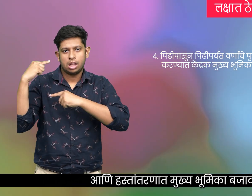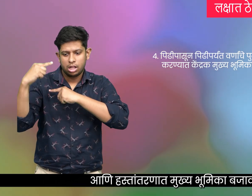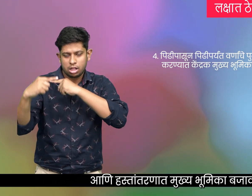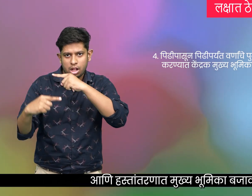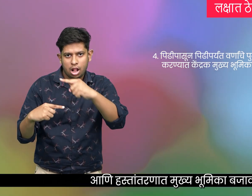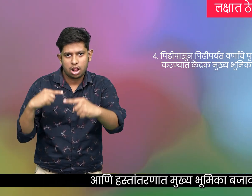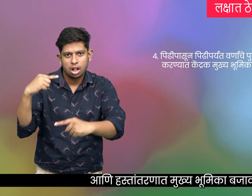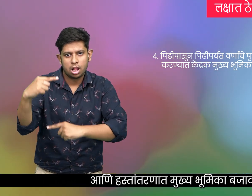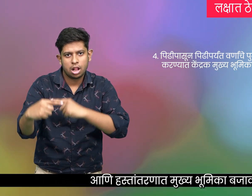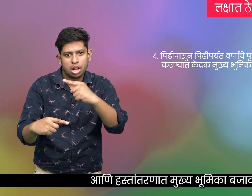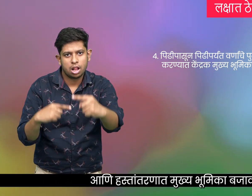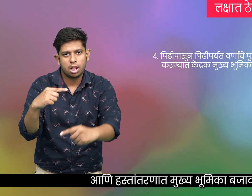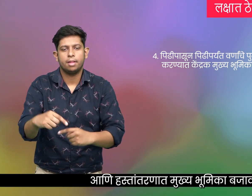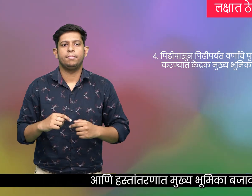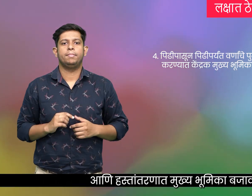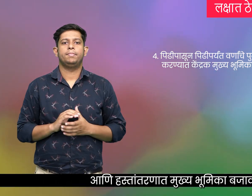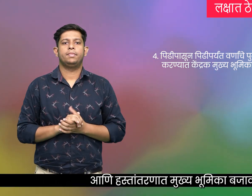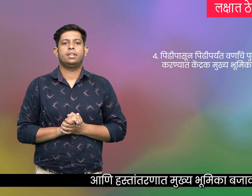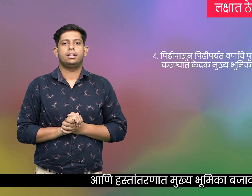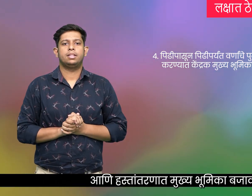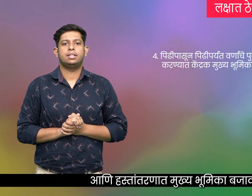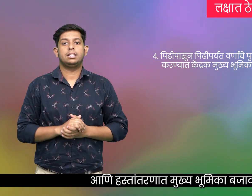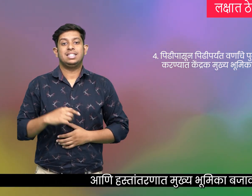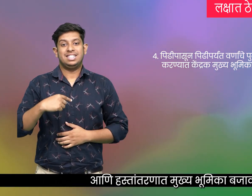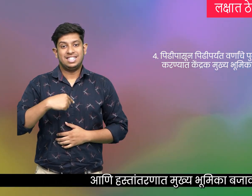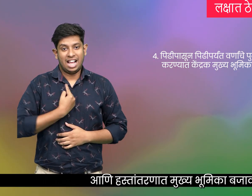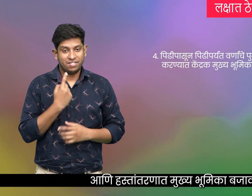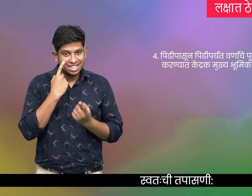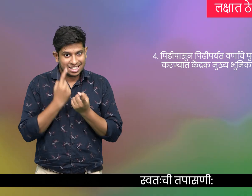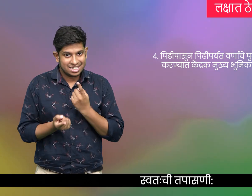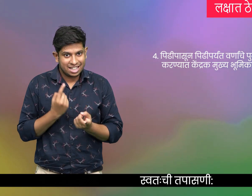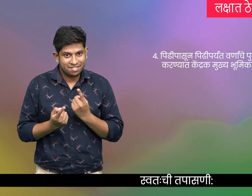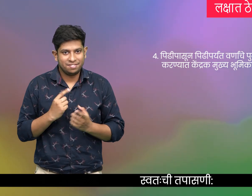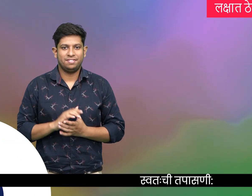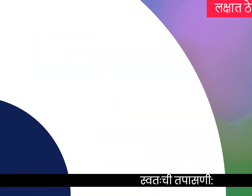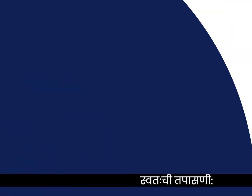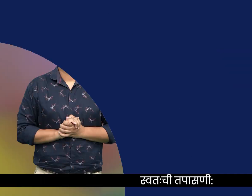आणि हस्तांतरणात मुख्य भूमिका बजावते. स्वतःची तपासणी.